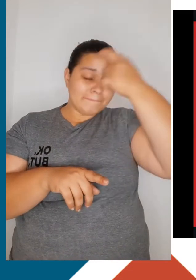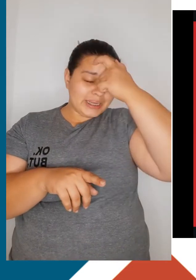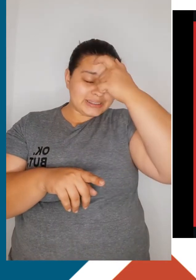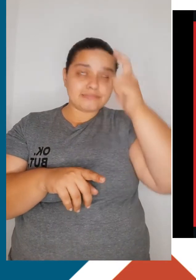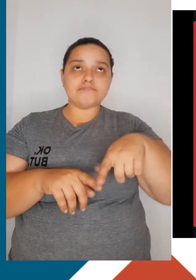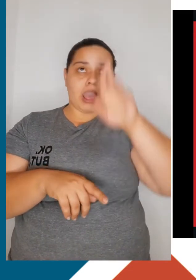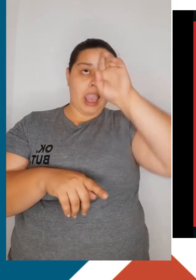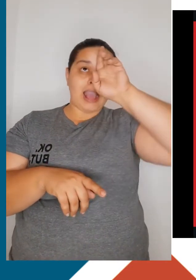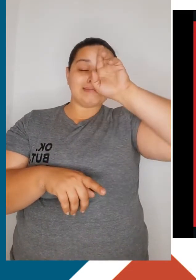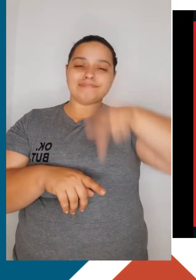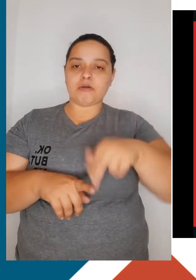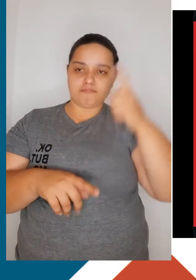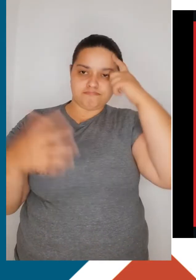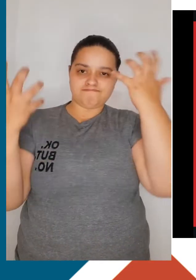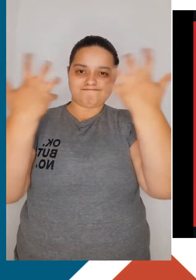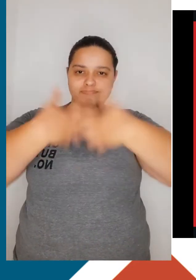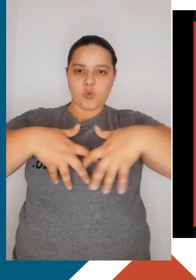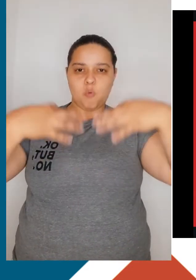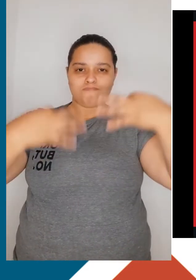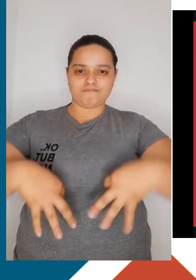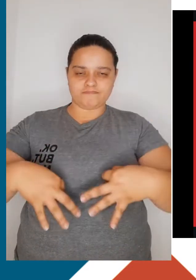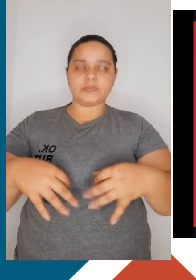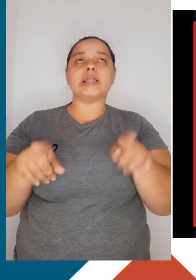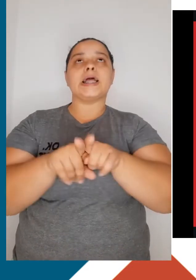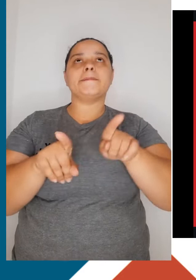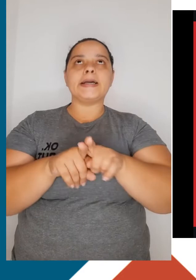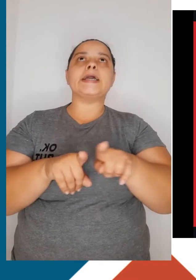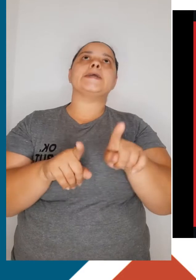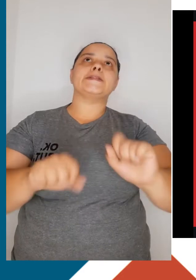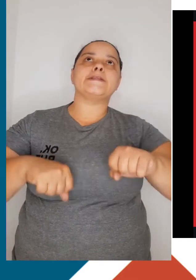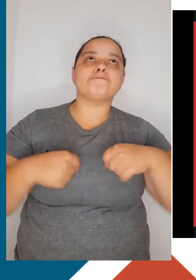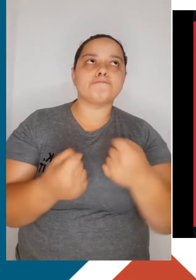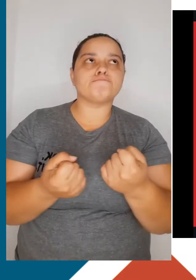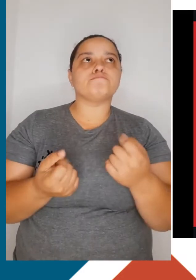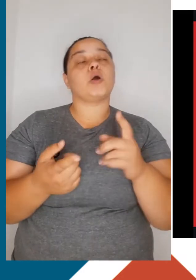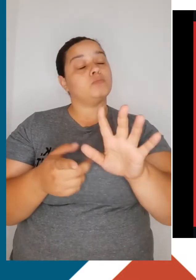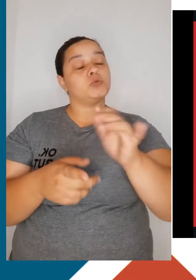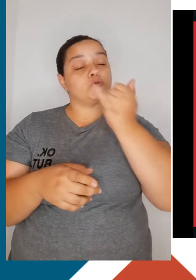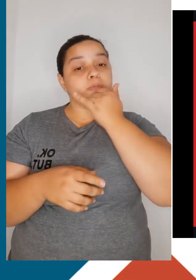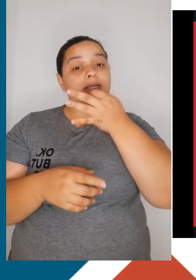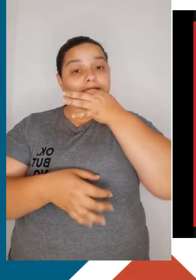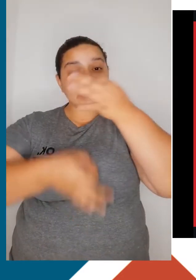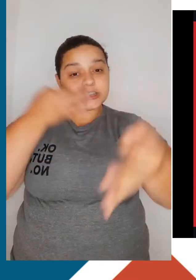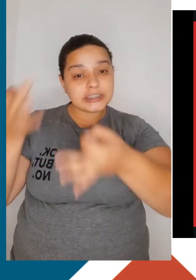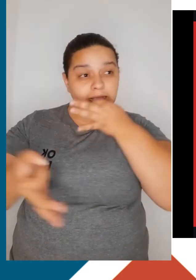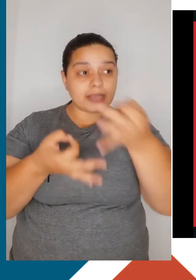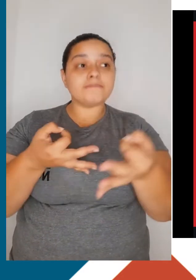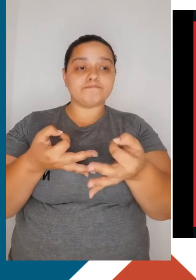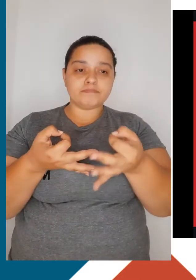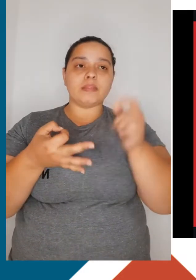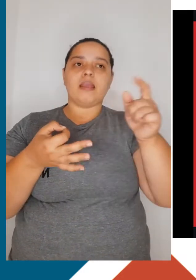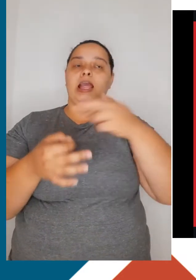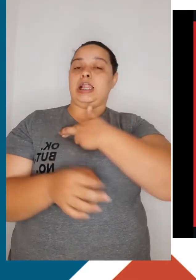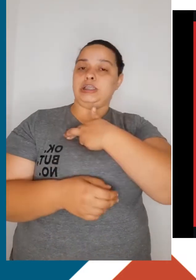do iluminismo, essa ideia da racionalidade. Além disso, ele também vai criticar, na verdade, a